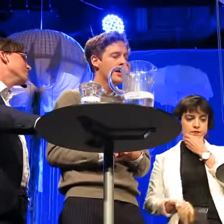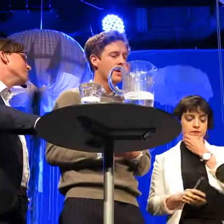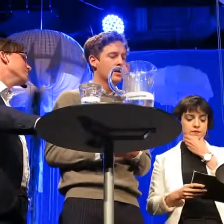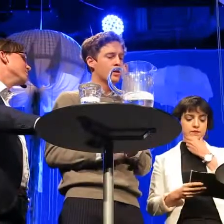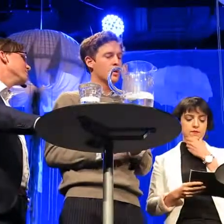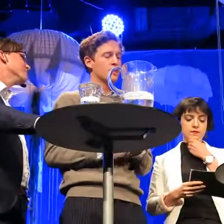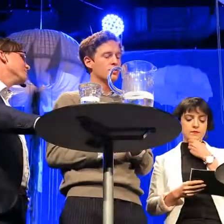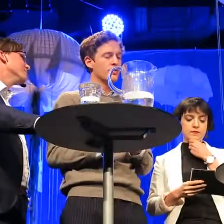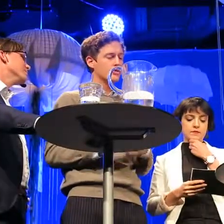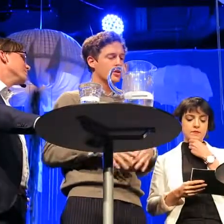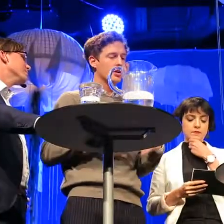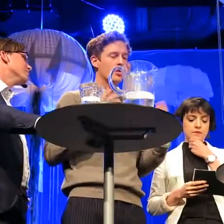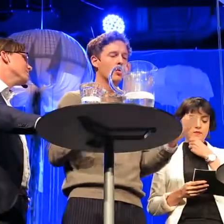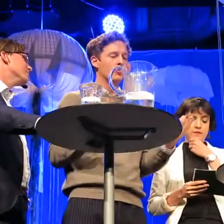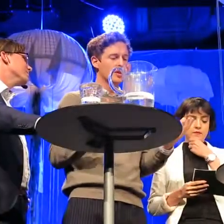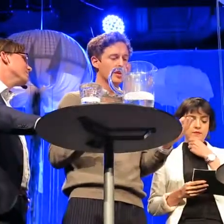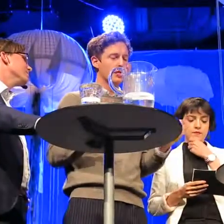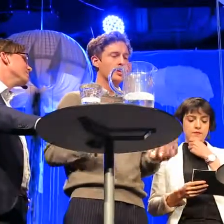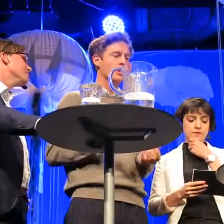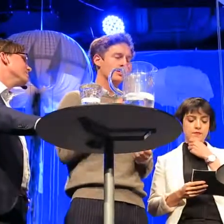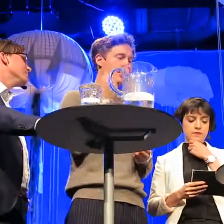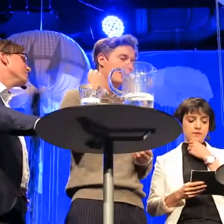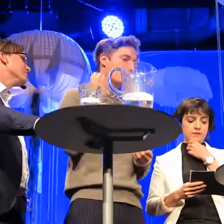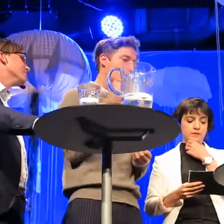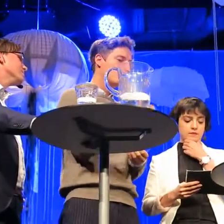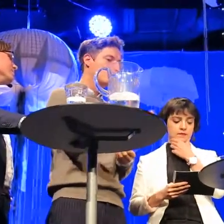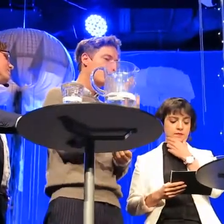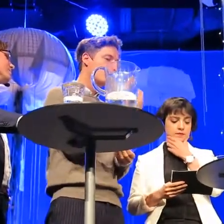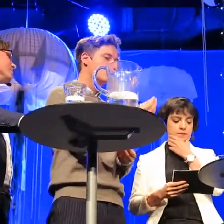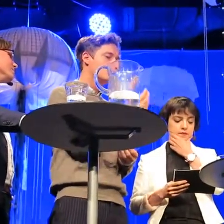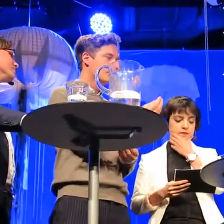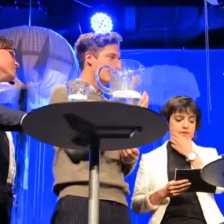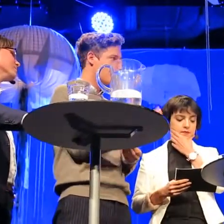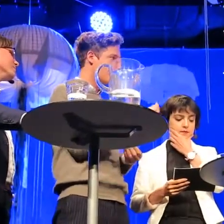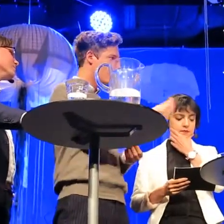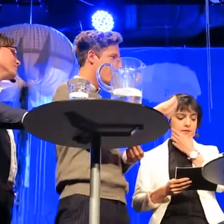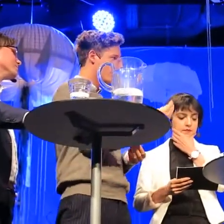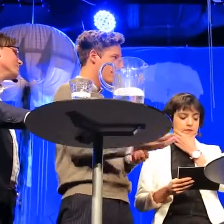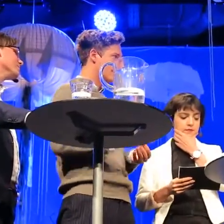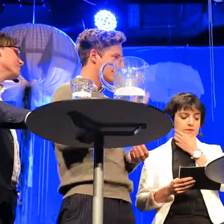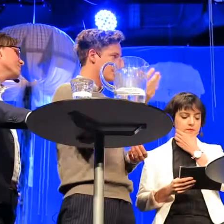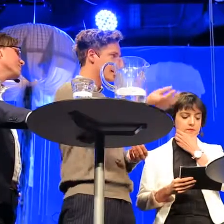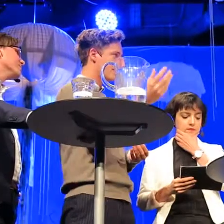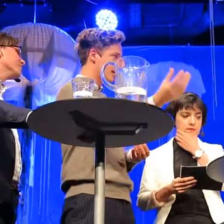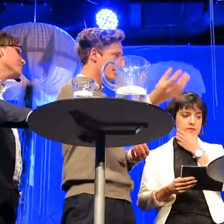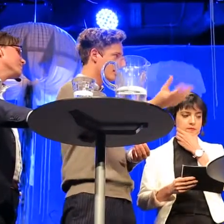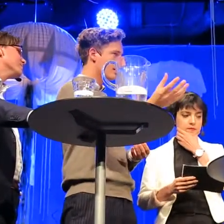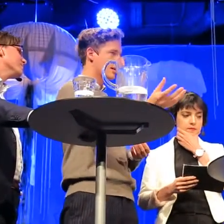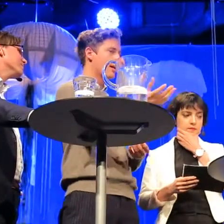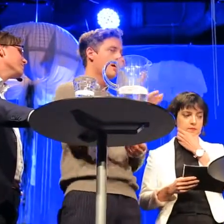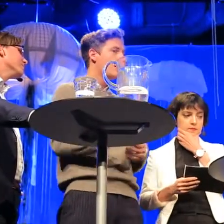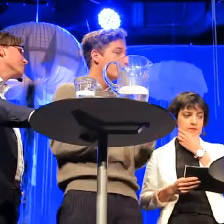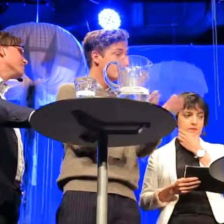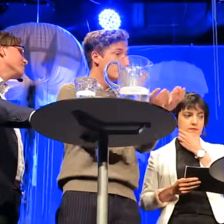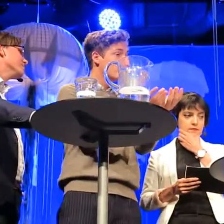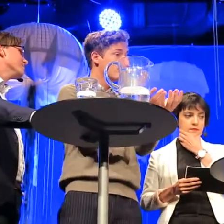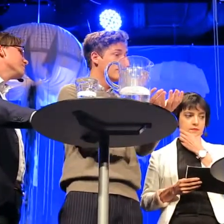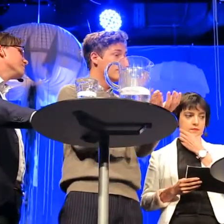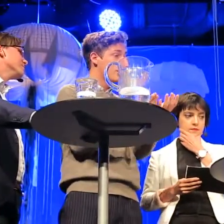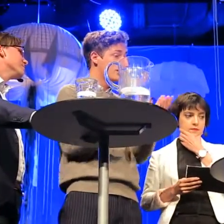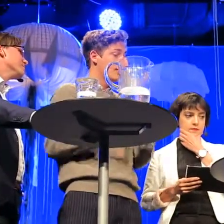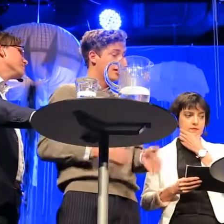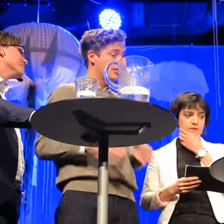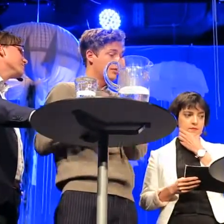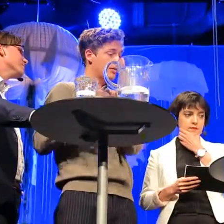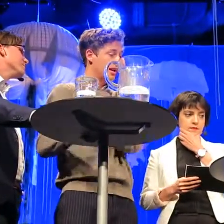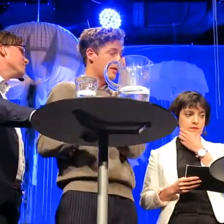revolutionera energiförsörjning och så vidare. Och det är liksom, just de styrmedlen vi vill ha för att verkligen stimulera fram det nya, så